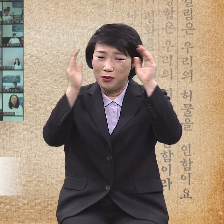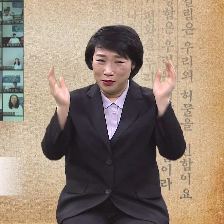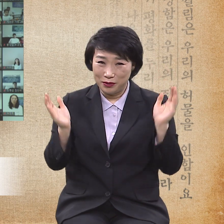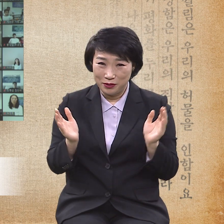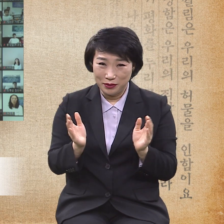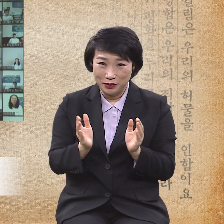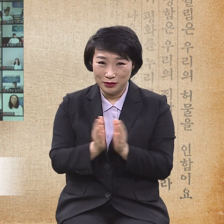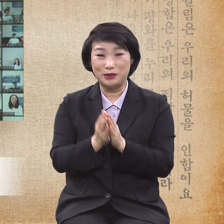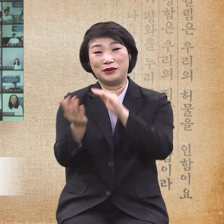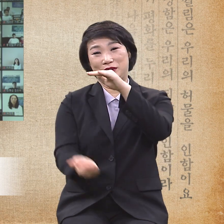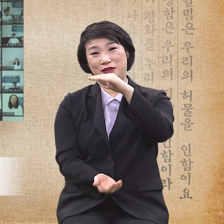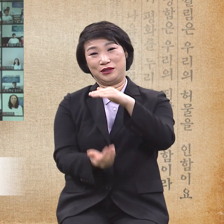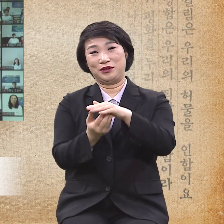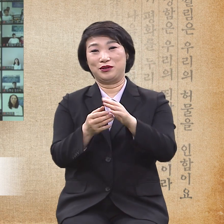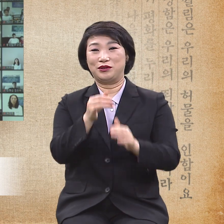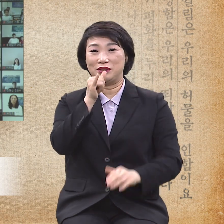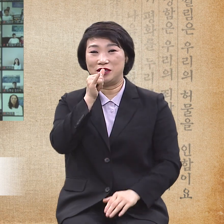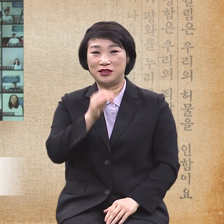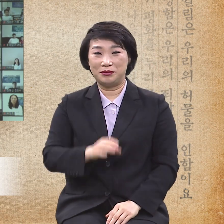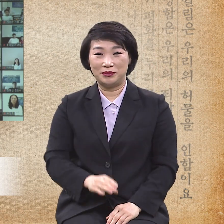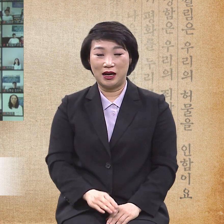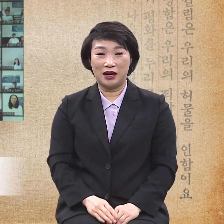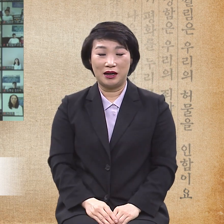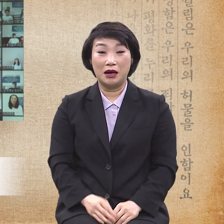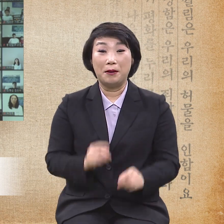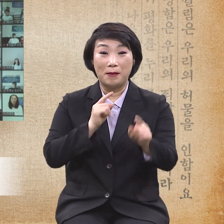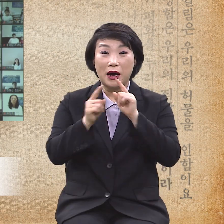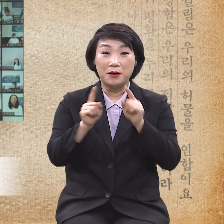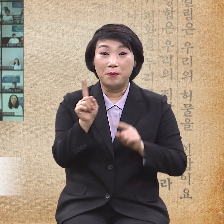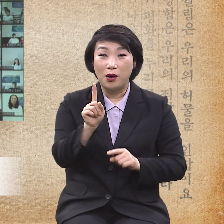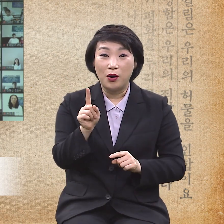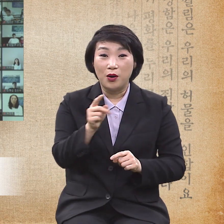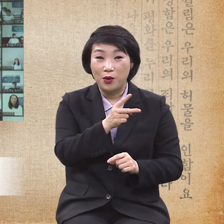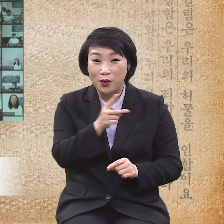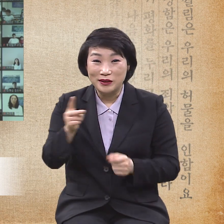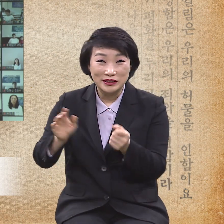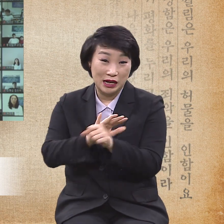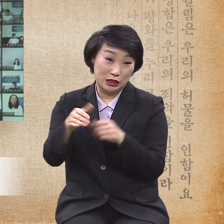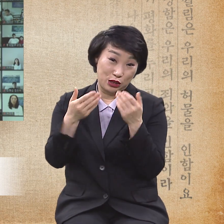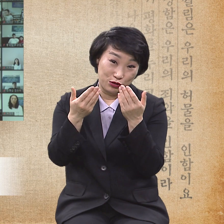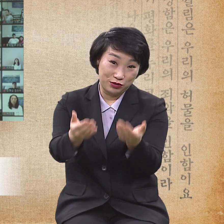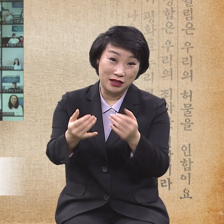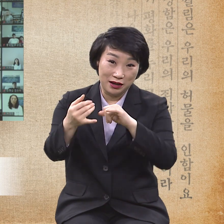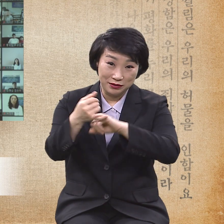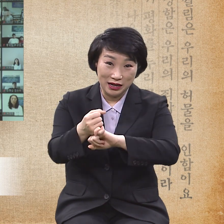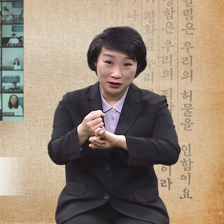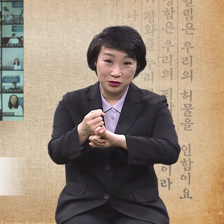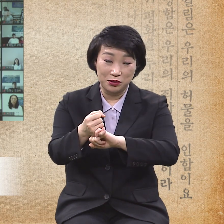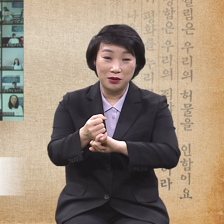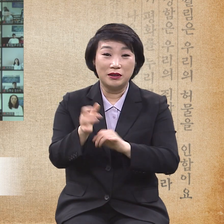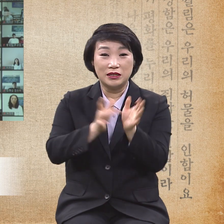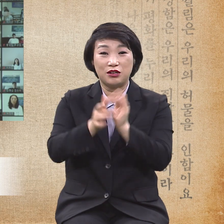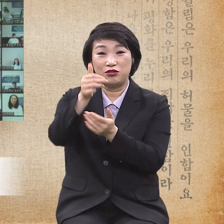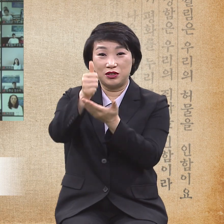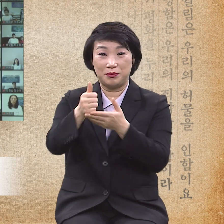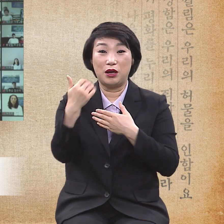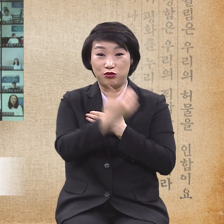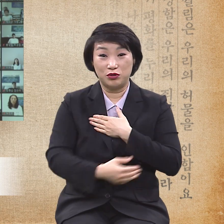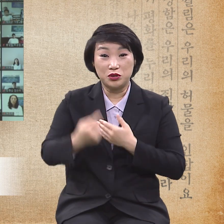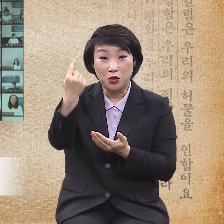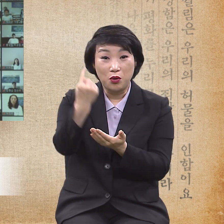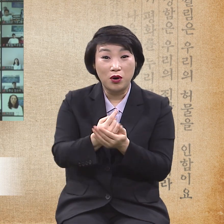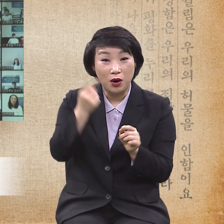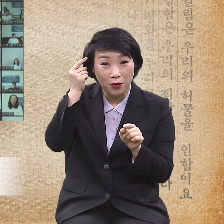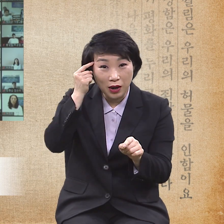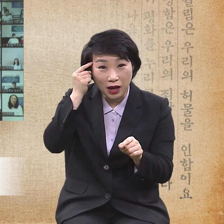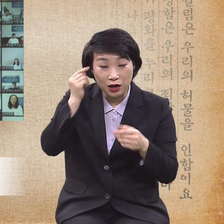다 이루는 것입니다. 말씀은 사랑하겠다는 것이요, 예수님의 육신으로 오신